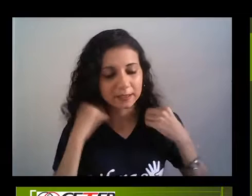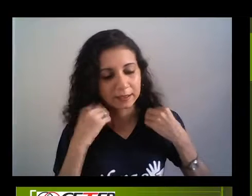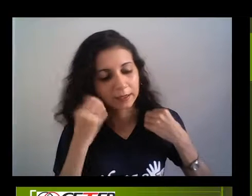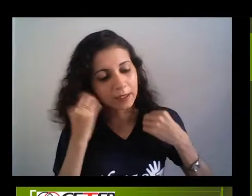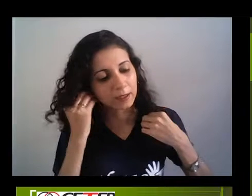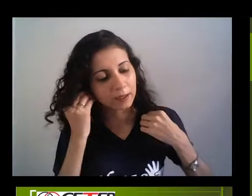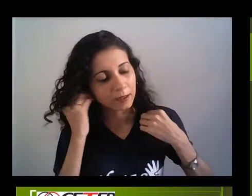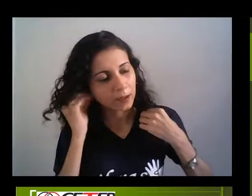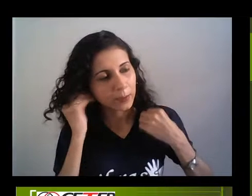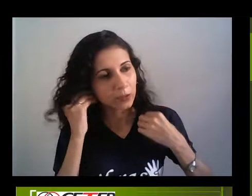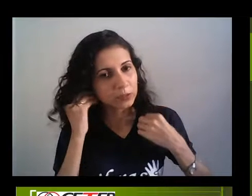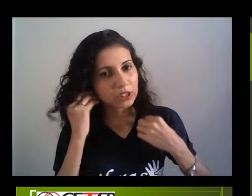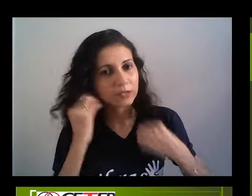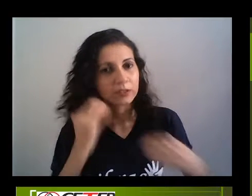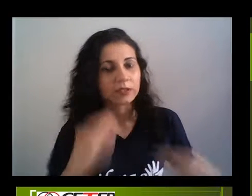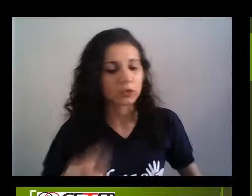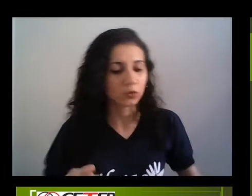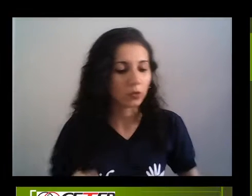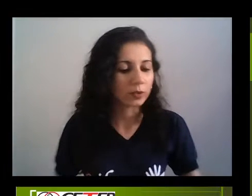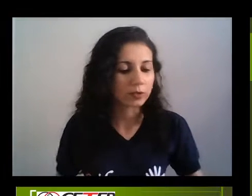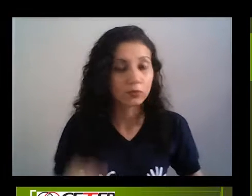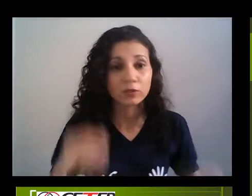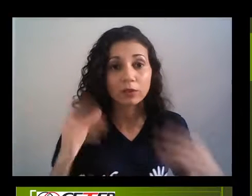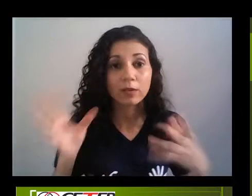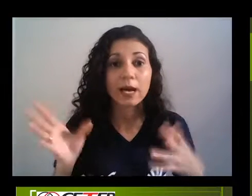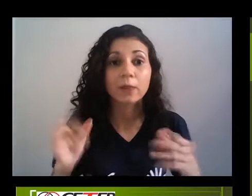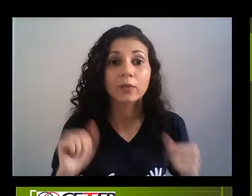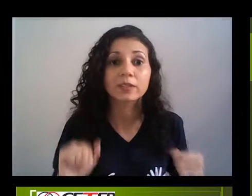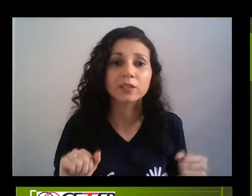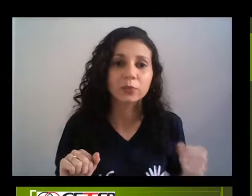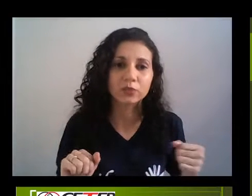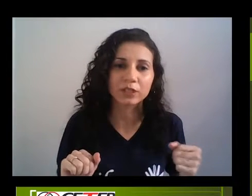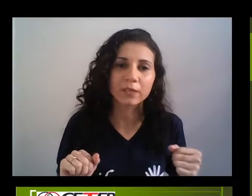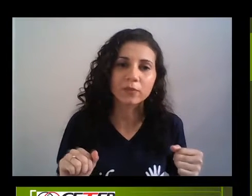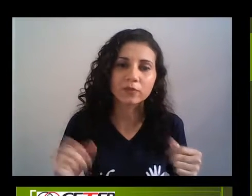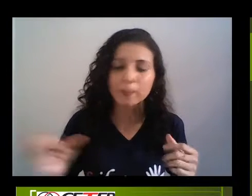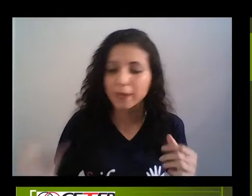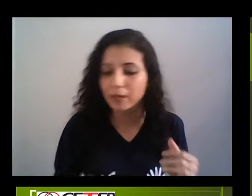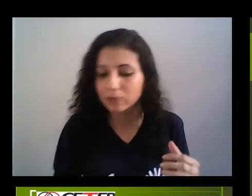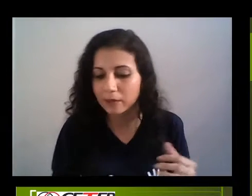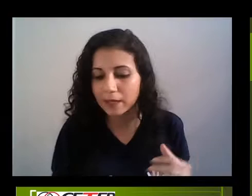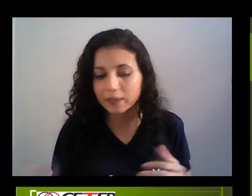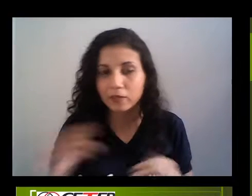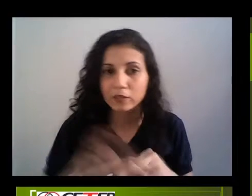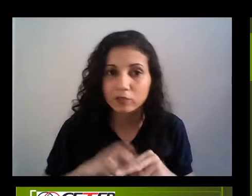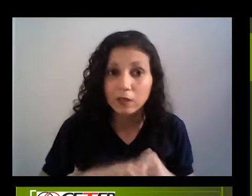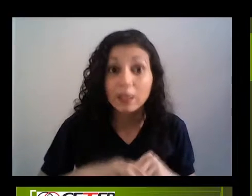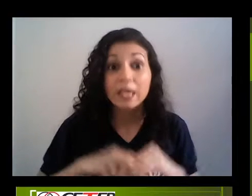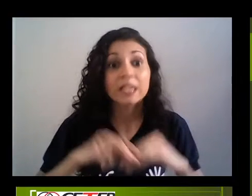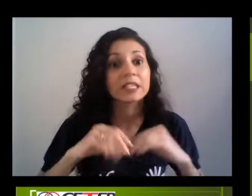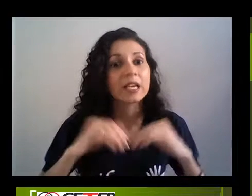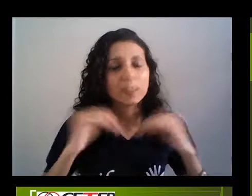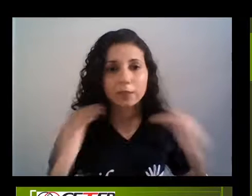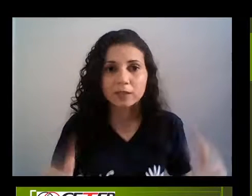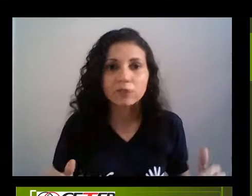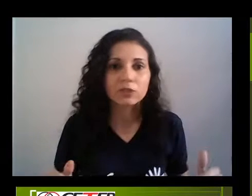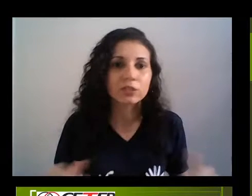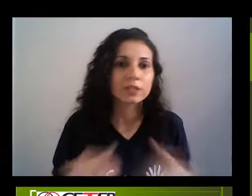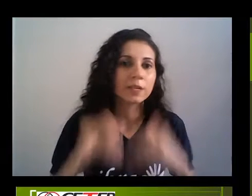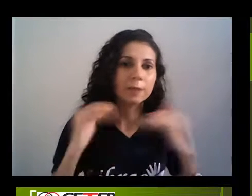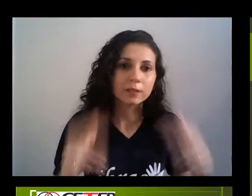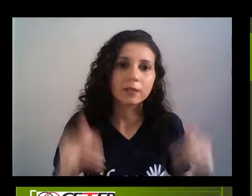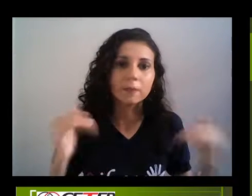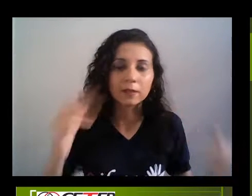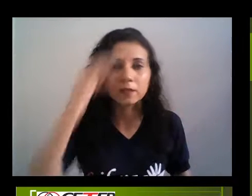sinais, né, para objetos, essas coisas, um celular, por exemplo, já dá para você pegar o celular, você faz o sinal, e é repetição, a gente